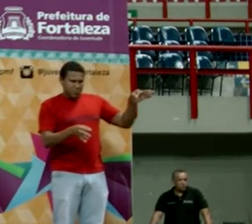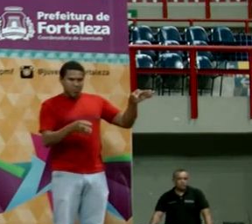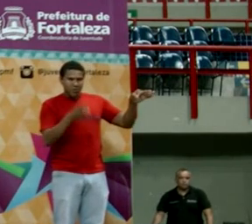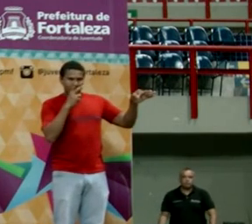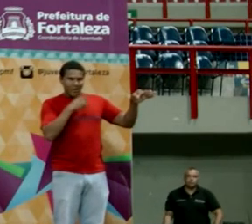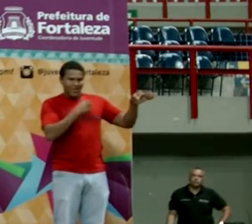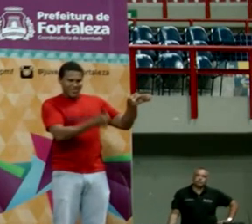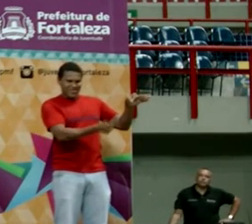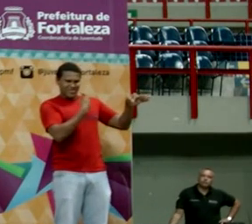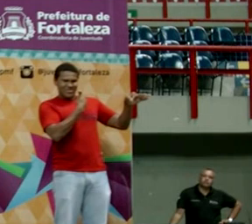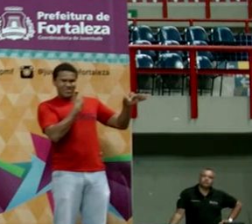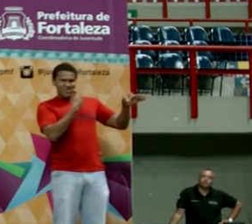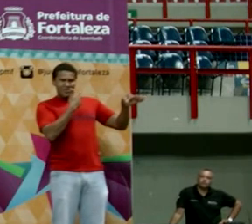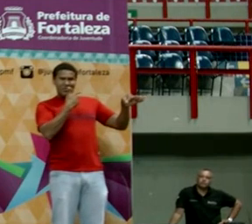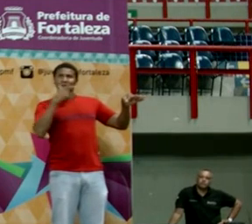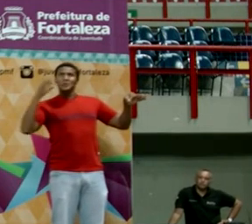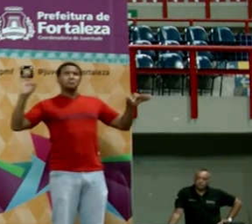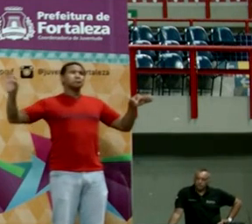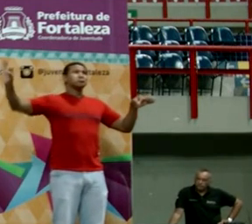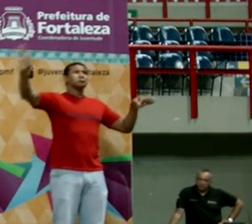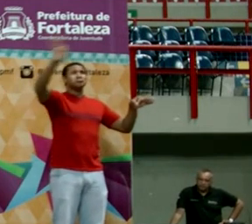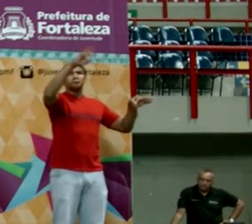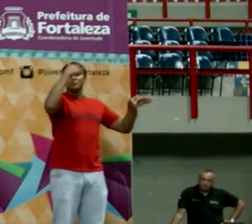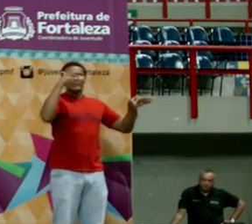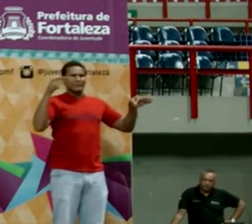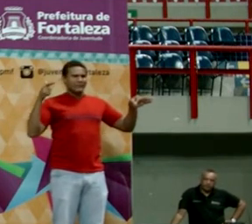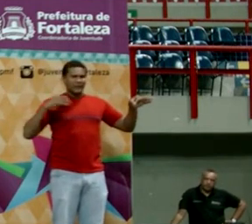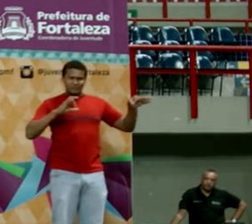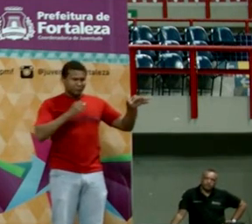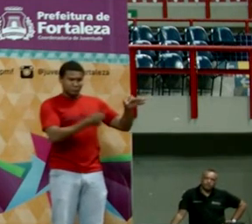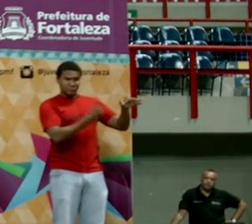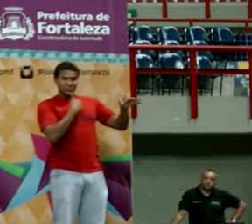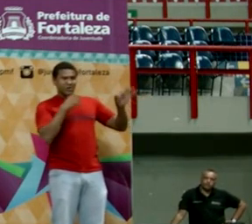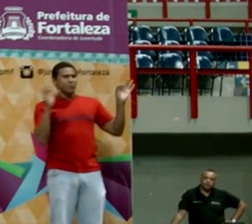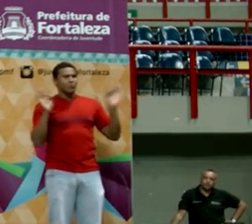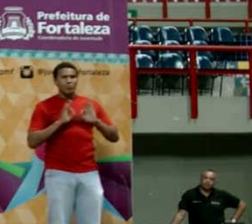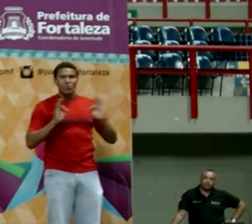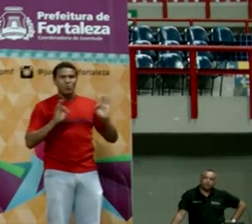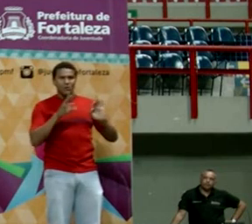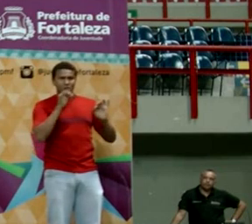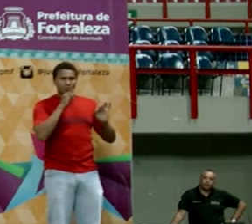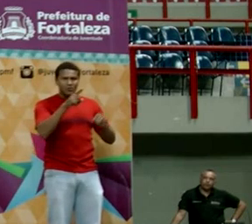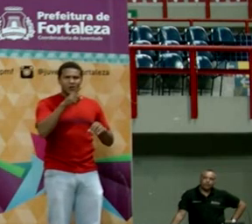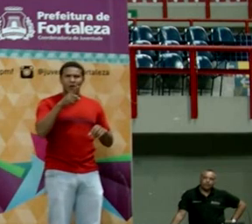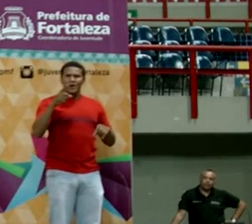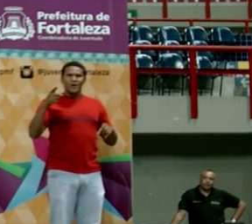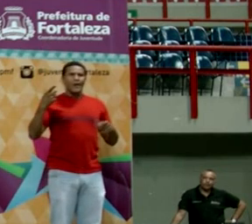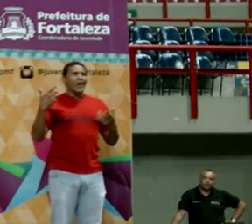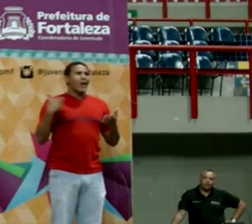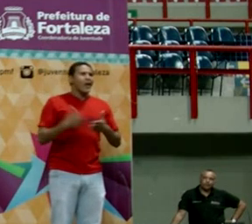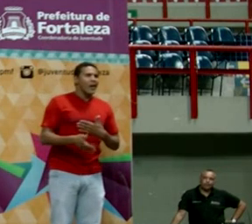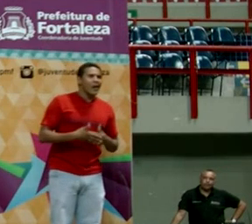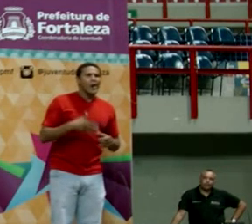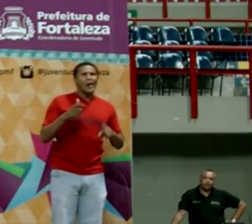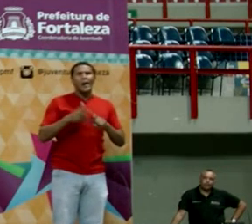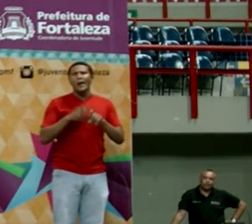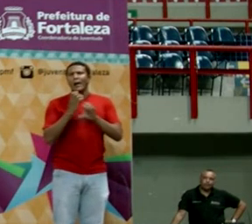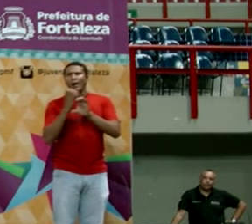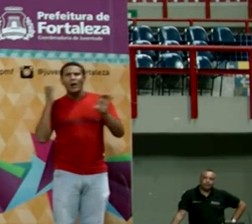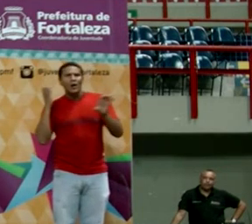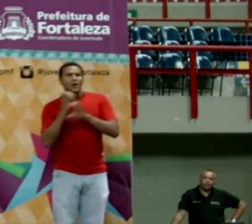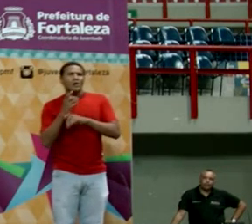você. Ela nunca vai poder dizer o quanto você pode. Então se o seu sonho é ser médico, se o seu sonho é ser engenheiro, é